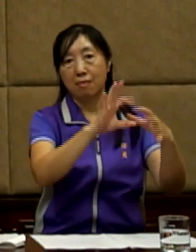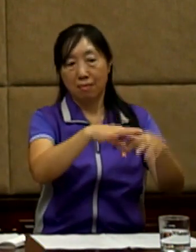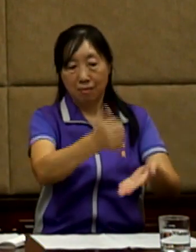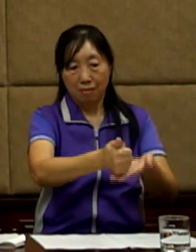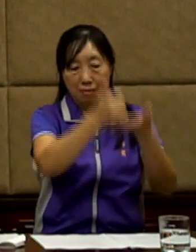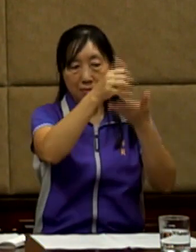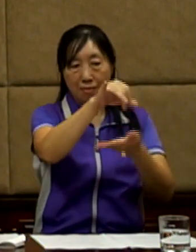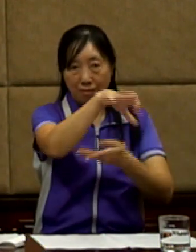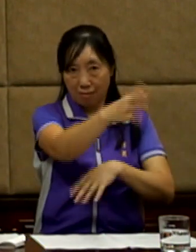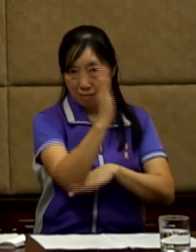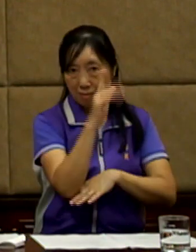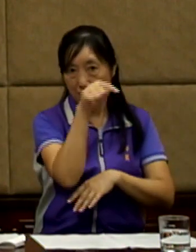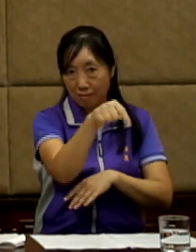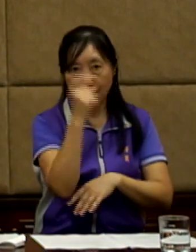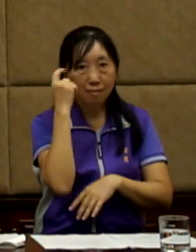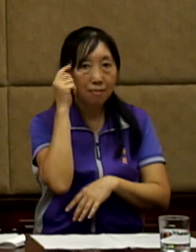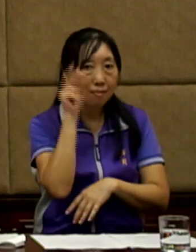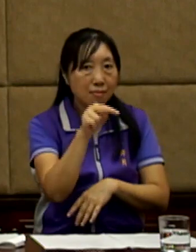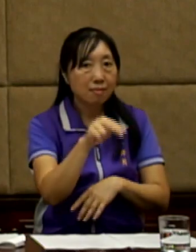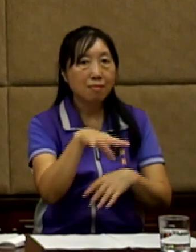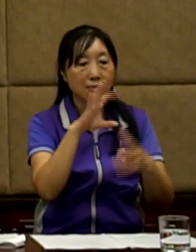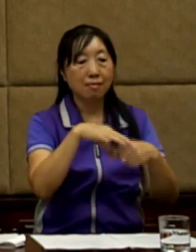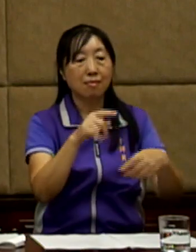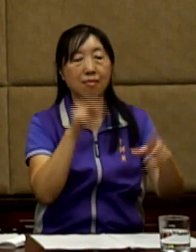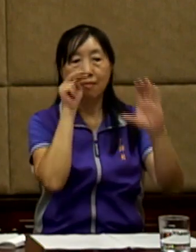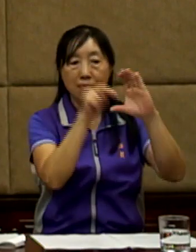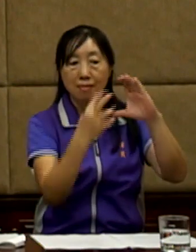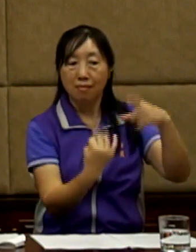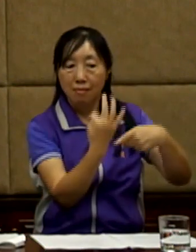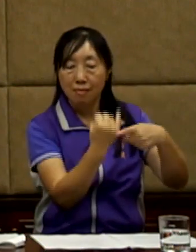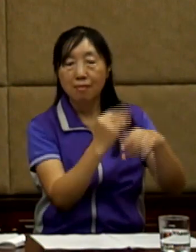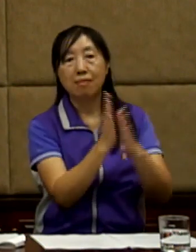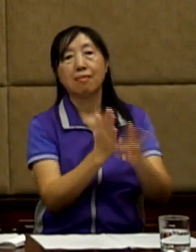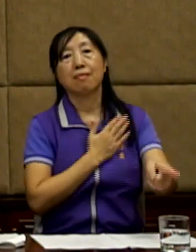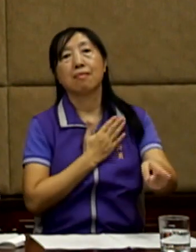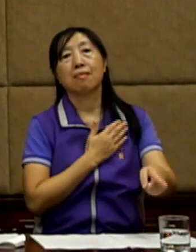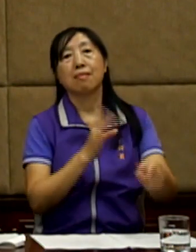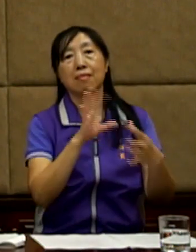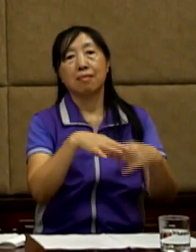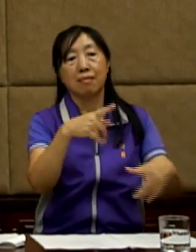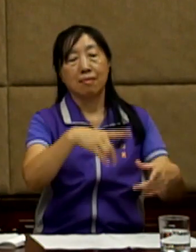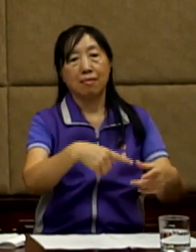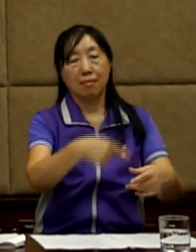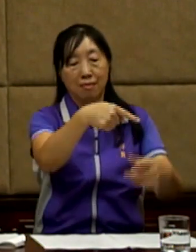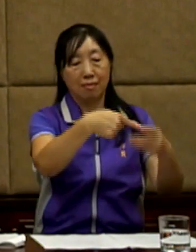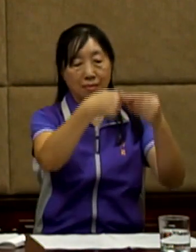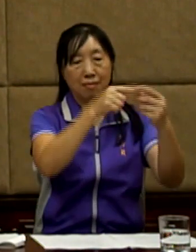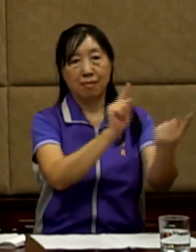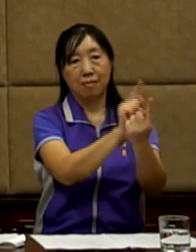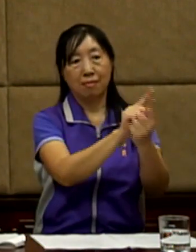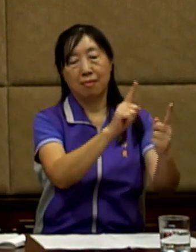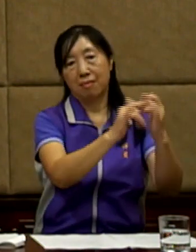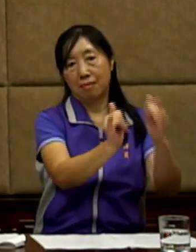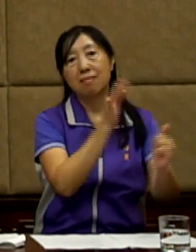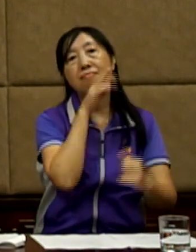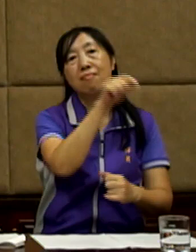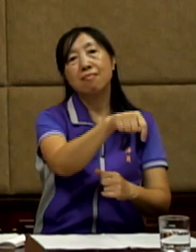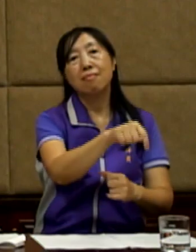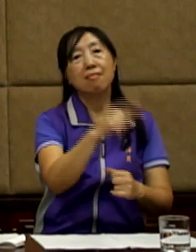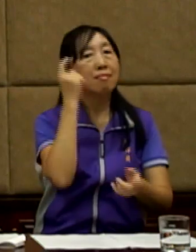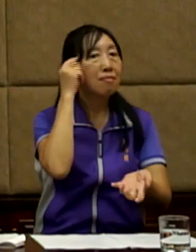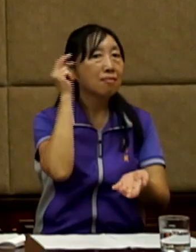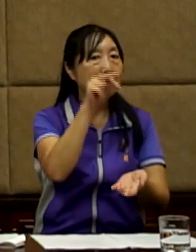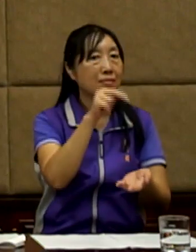政府他的意见，他毕竟也有收视率的调查，他有地方是第一线面对民众。第二，他这些意见回馈